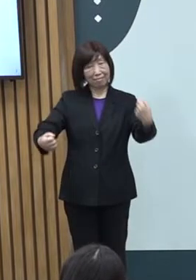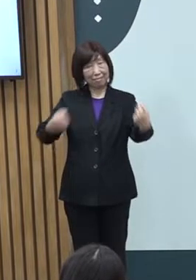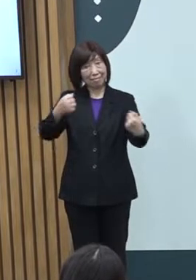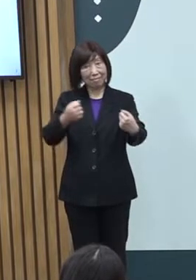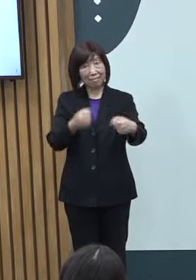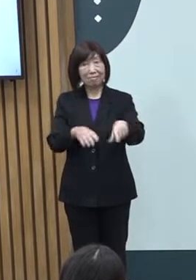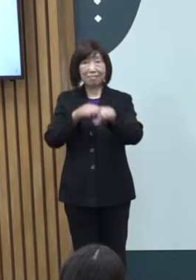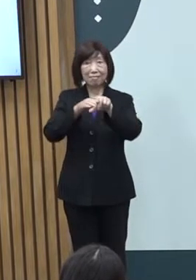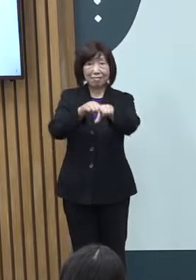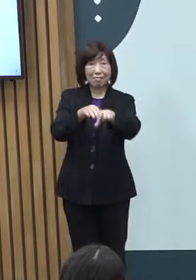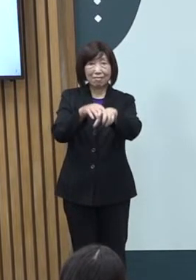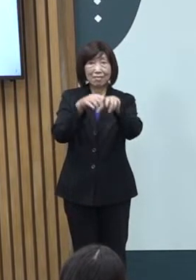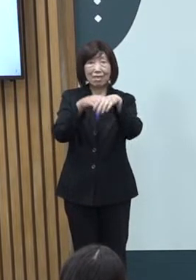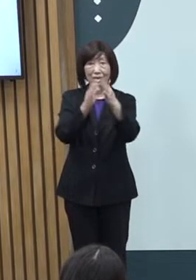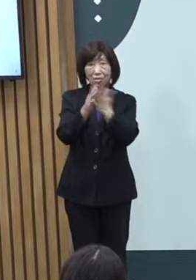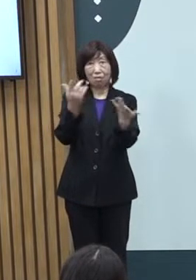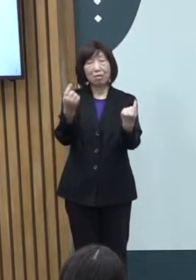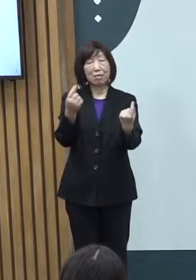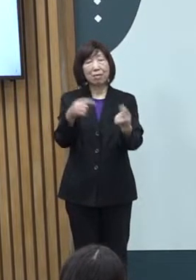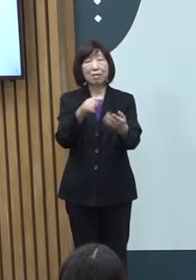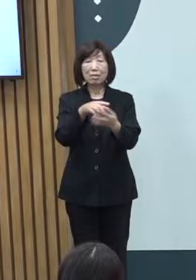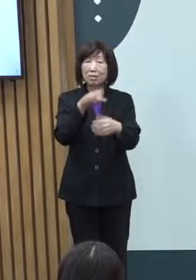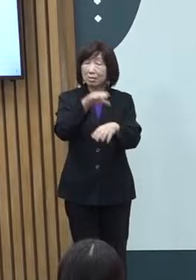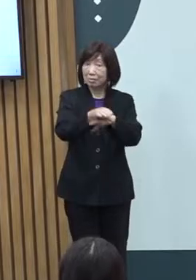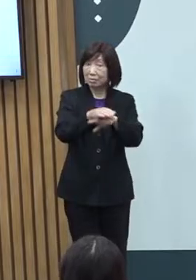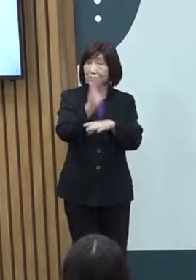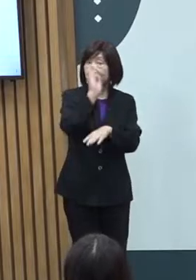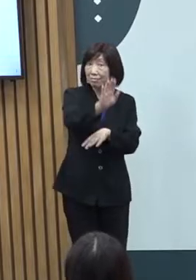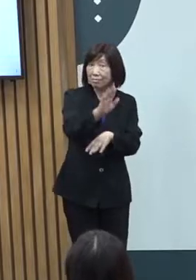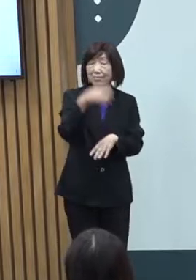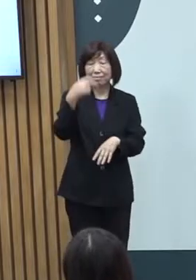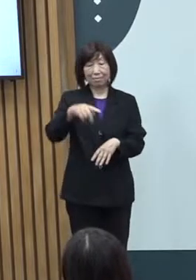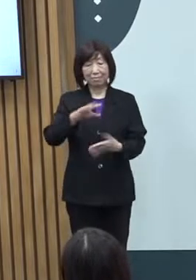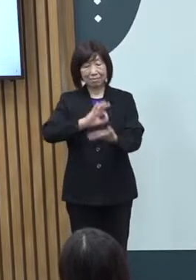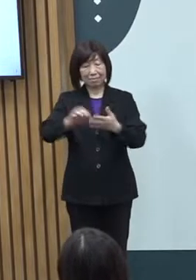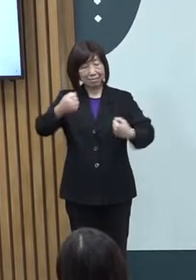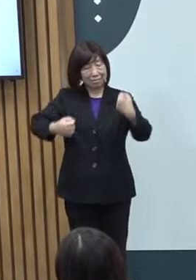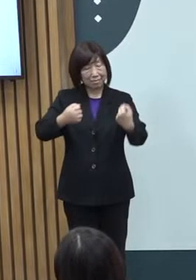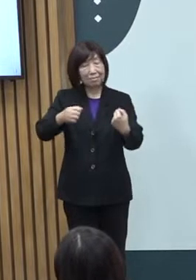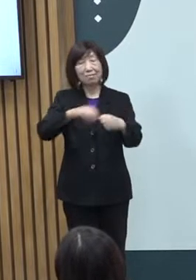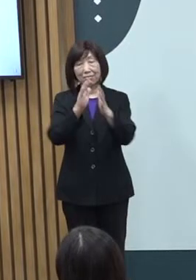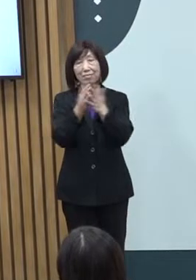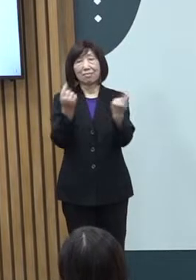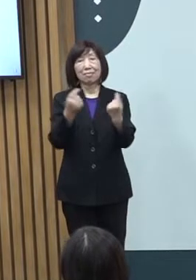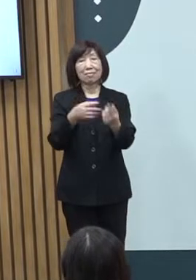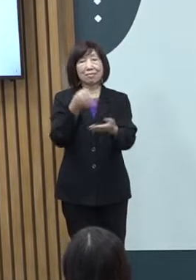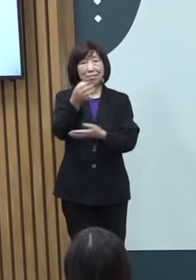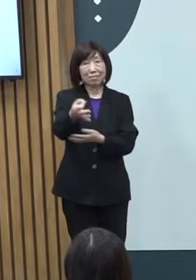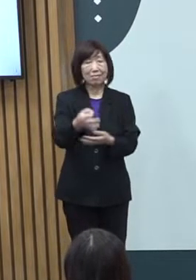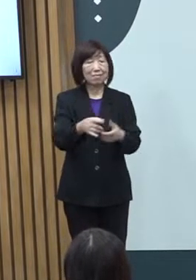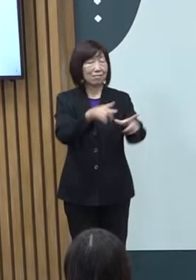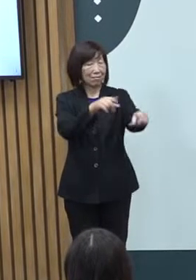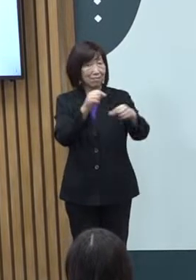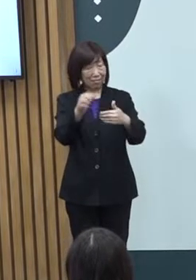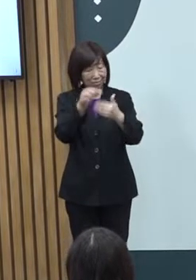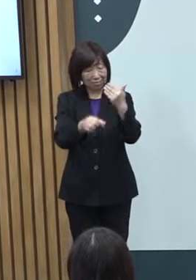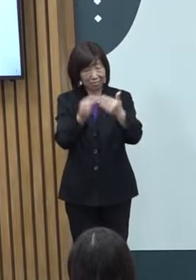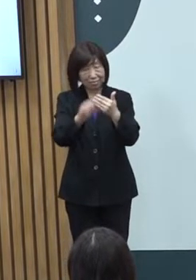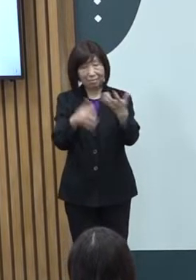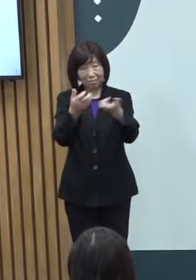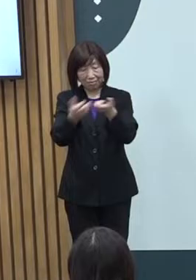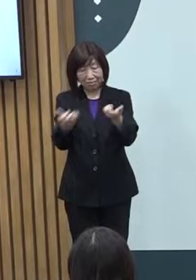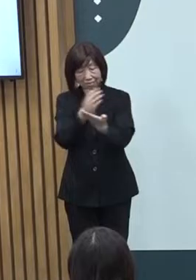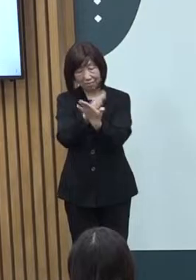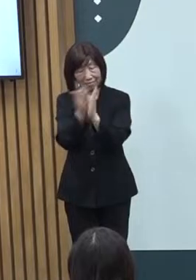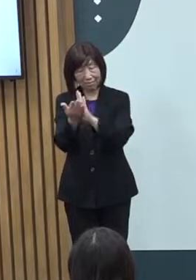人就是车辆的所有人跟使用人。那至于税额计算呢，我们是依照 牌照税法机动车辆分类的